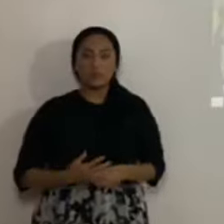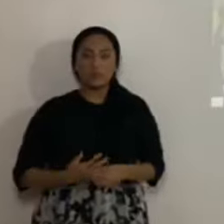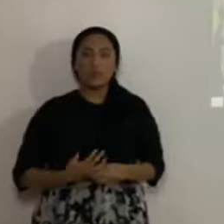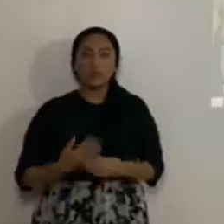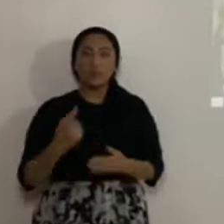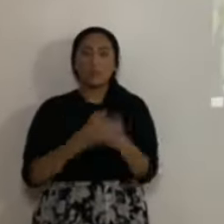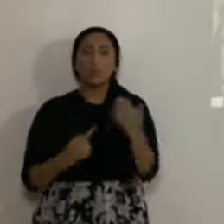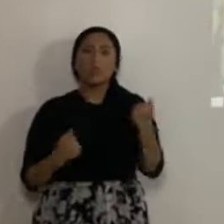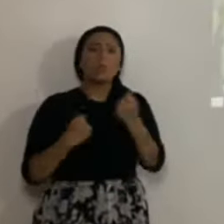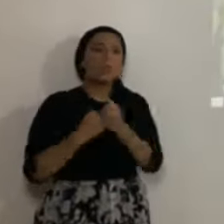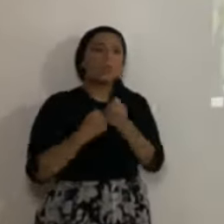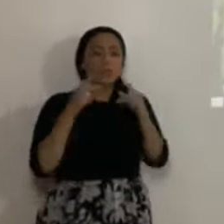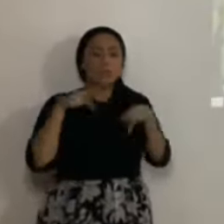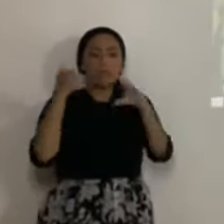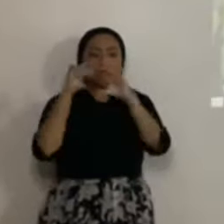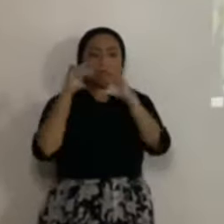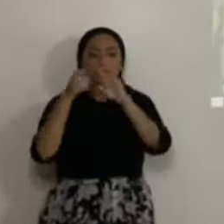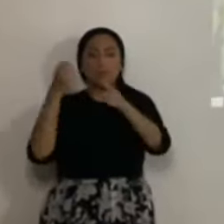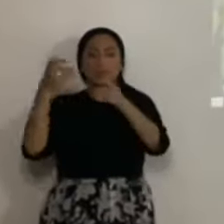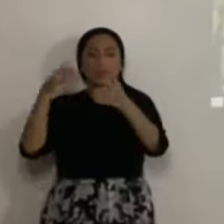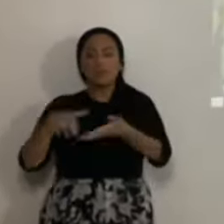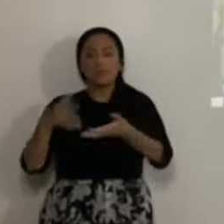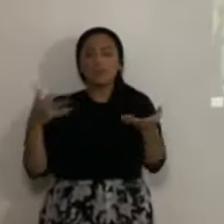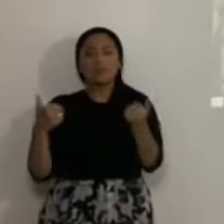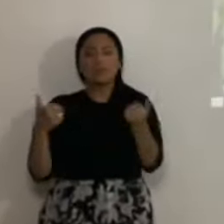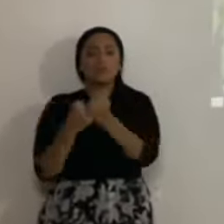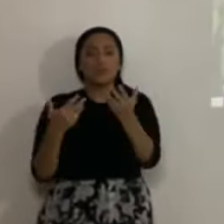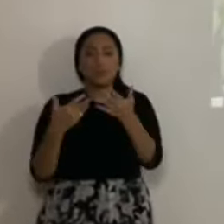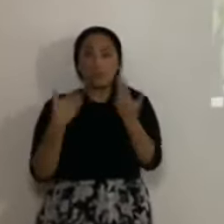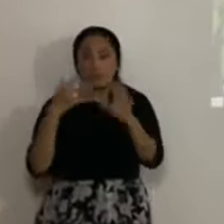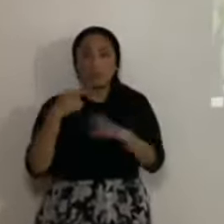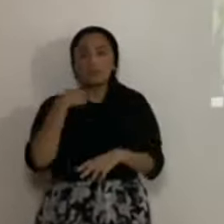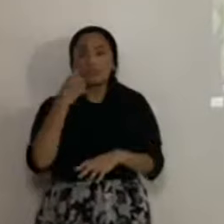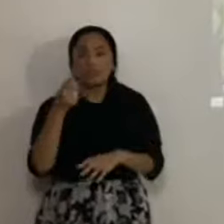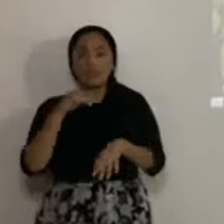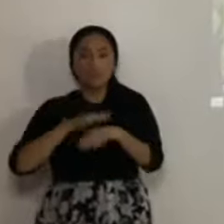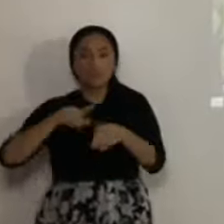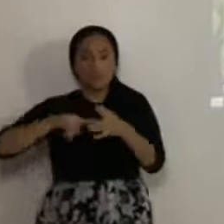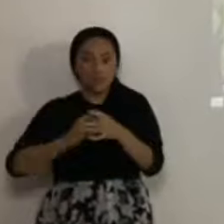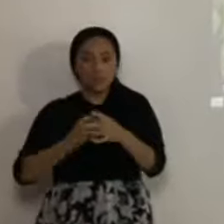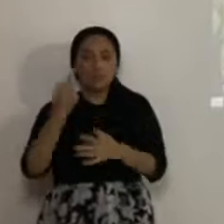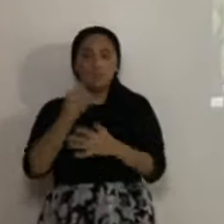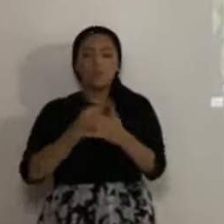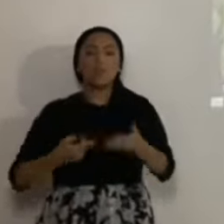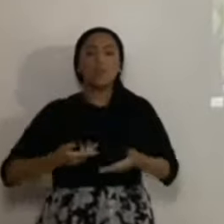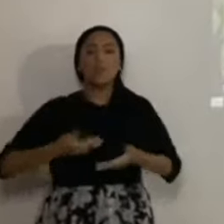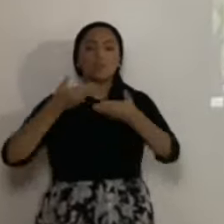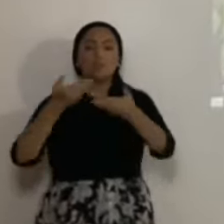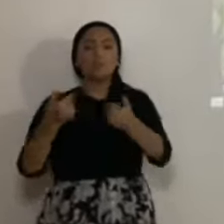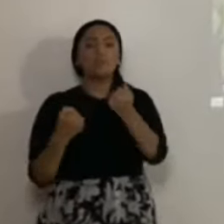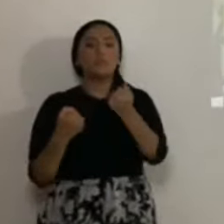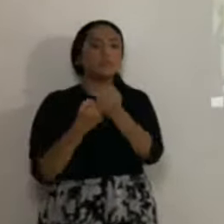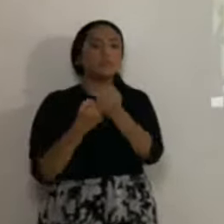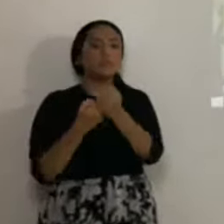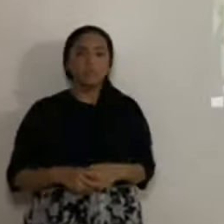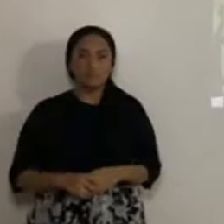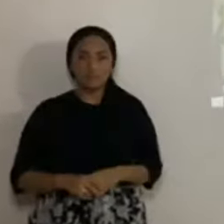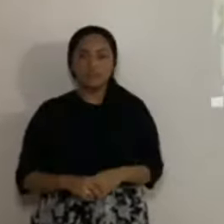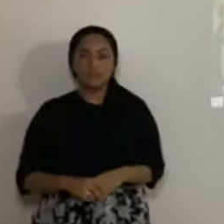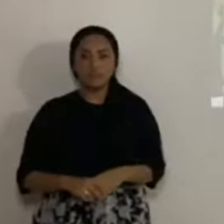motiva a ser un mensajero de la muerte? Ya lo dije, al principio, ¿qué motiva a ser?